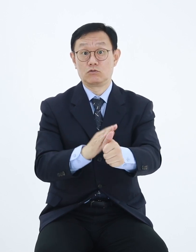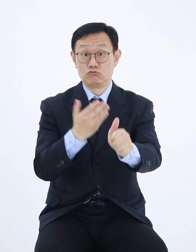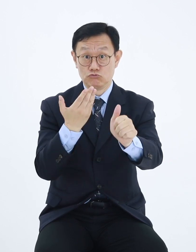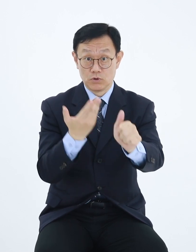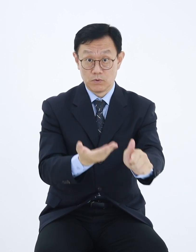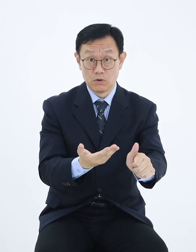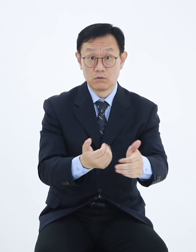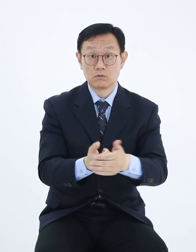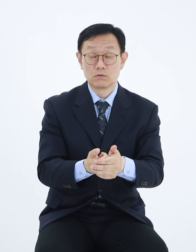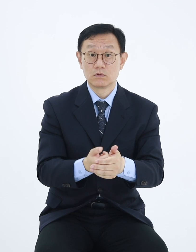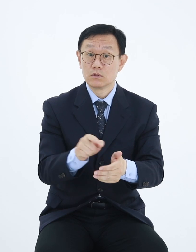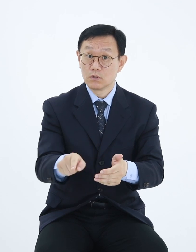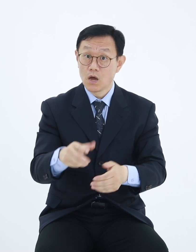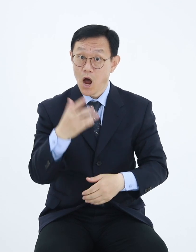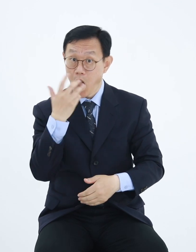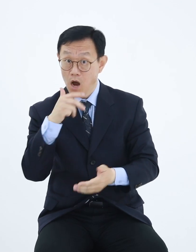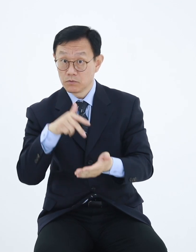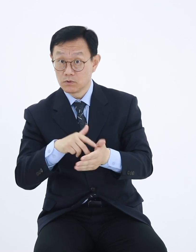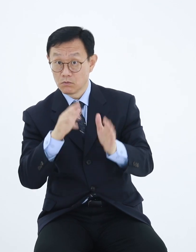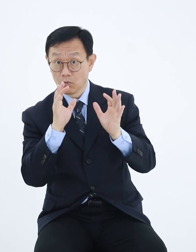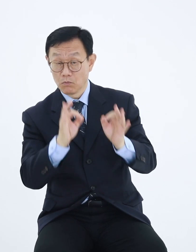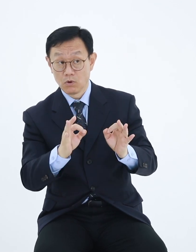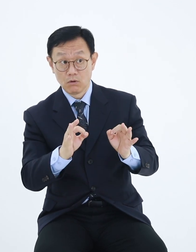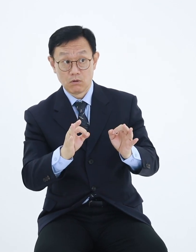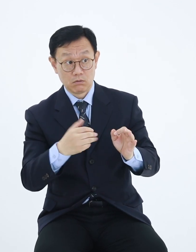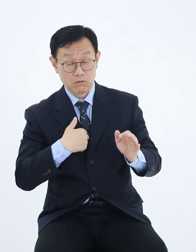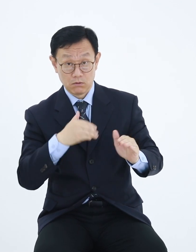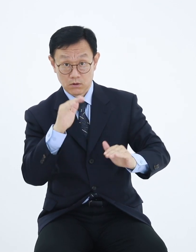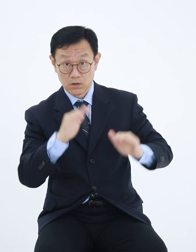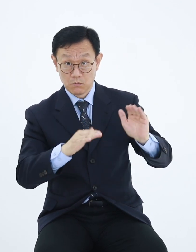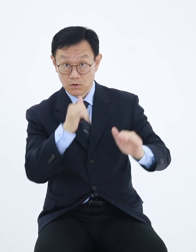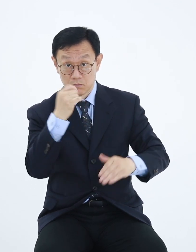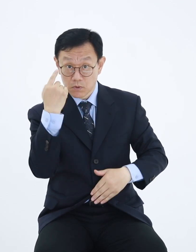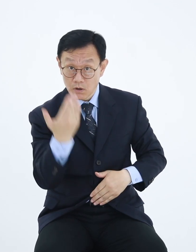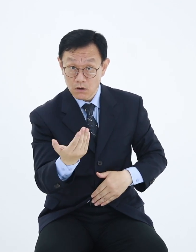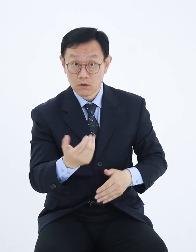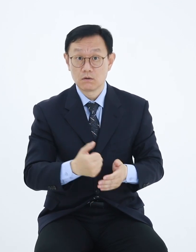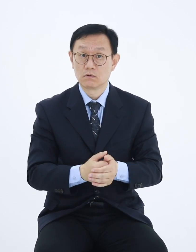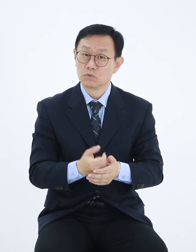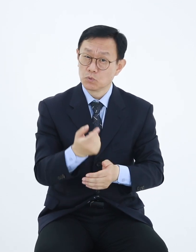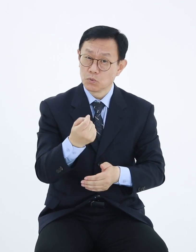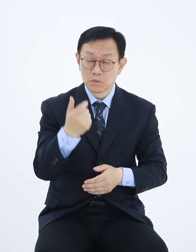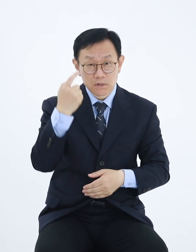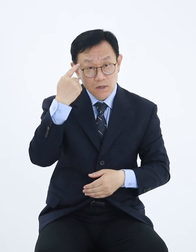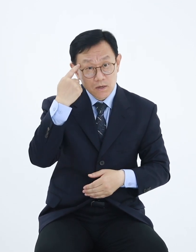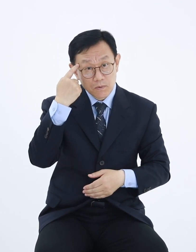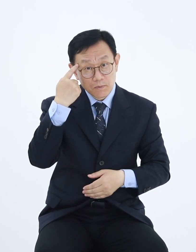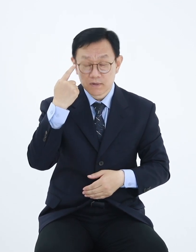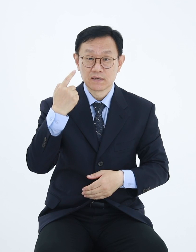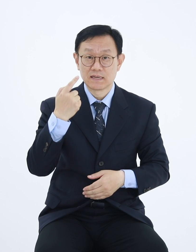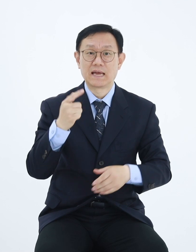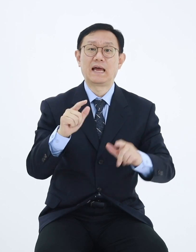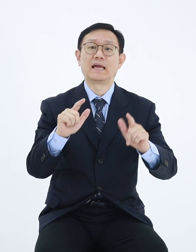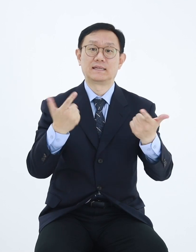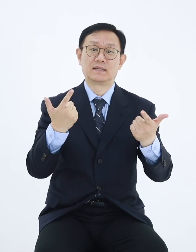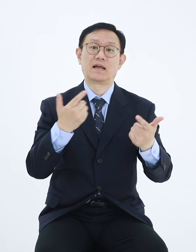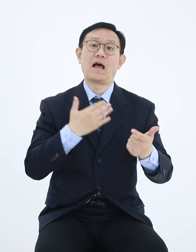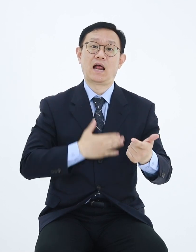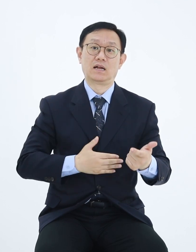이것은 비장애인에 대한 역차별일까요 조금만 생각해보면 그렇지 않다는 것을 알 수 있습니다